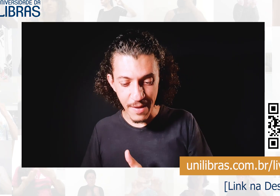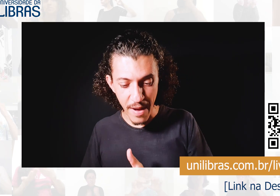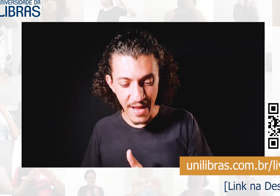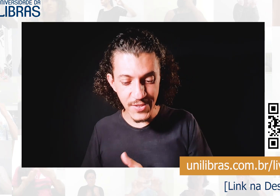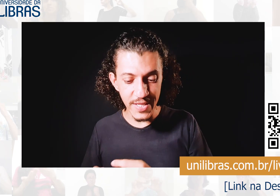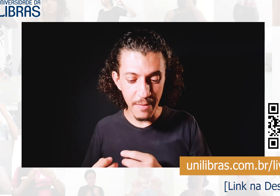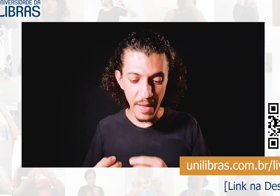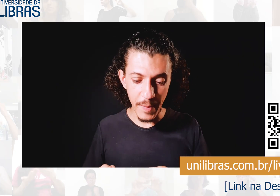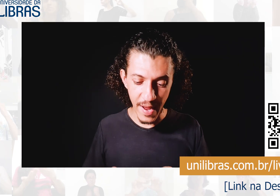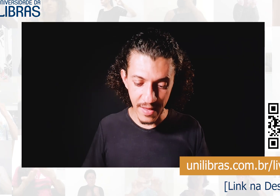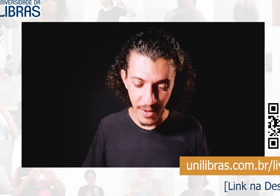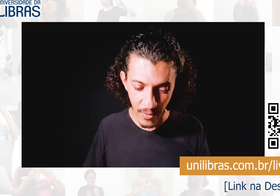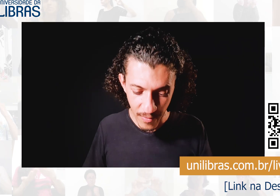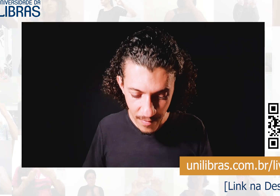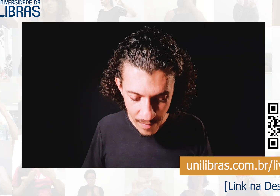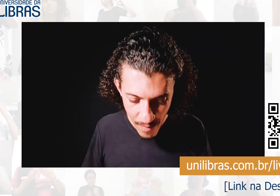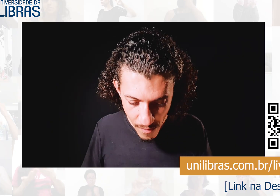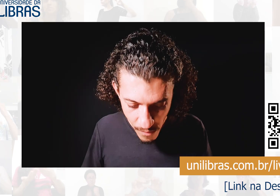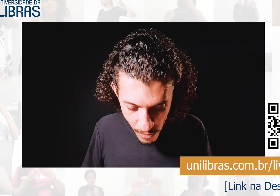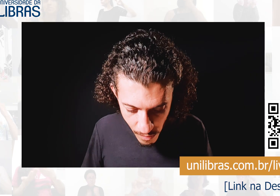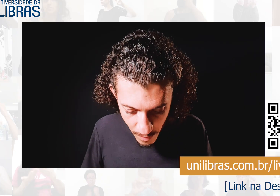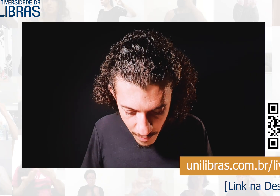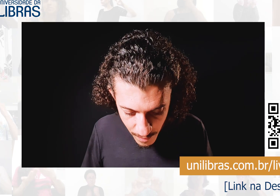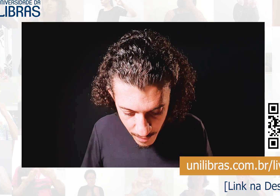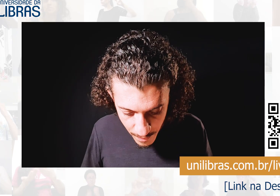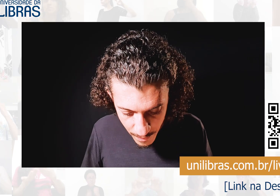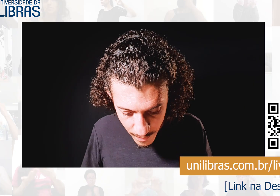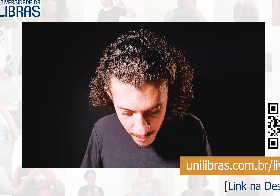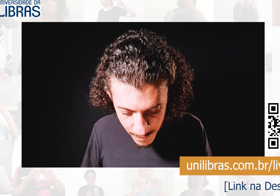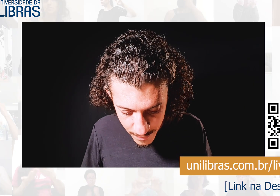Parabéns para você, Madison, e também para Raquel.